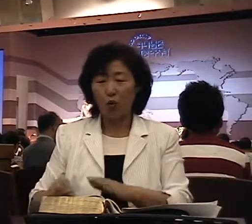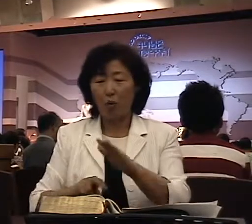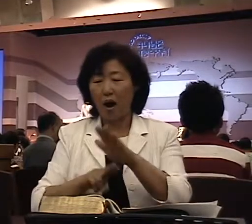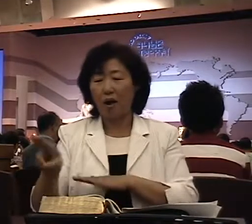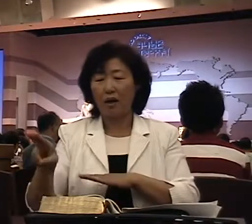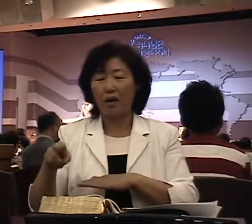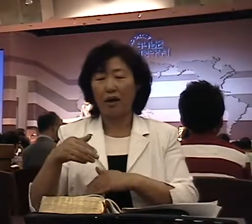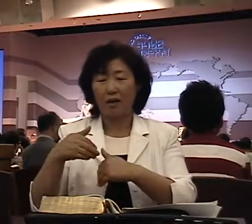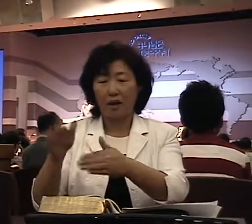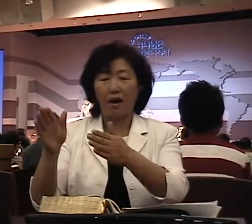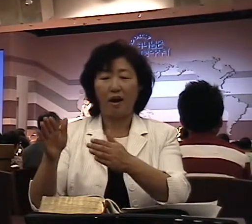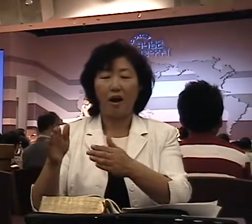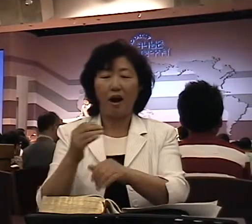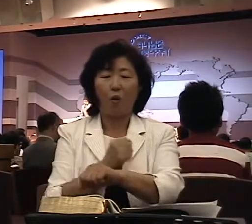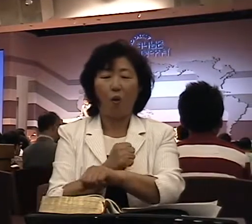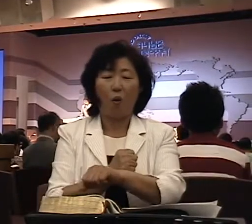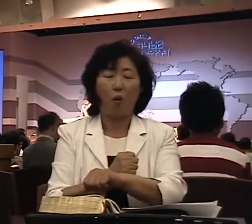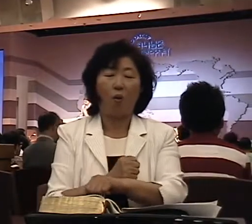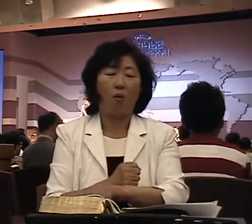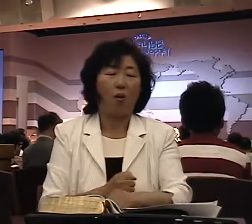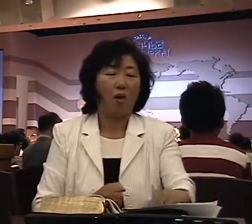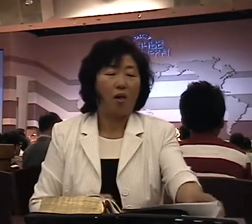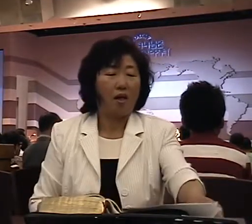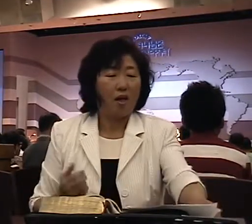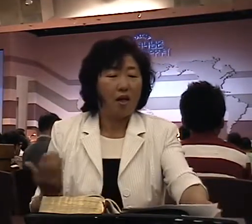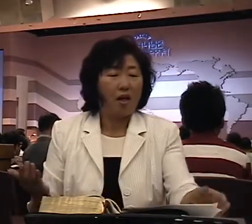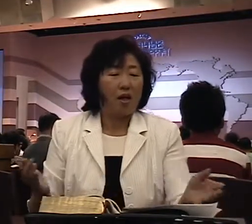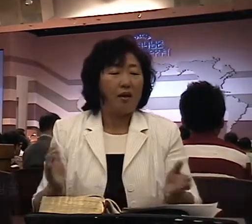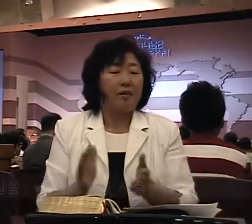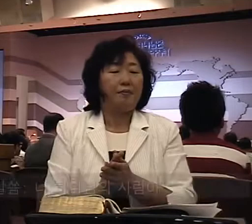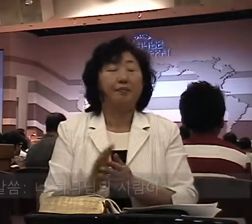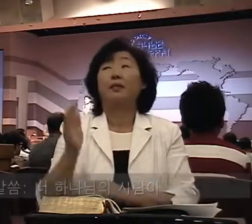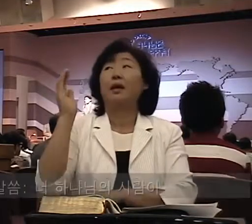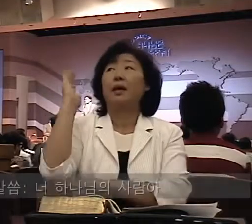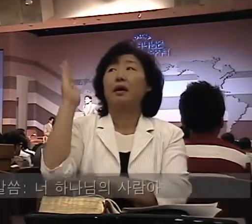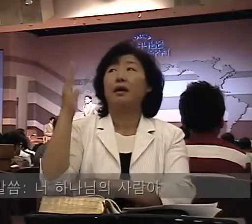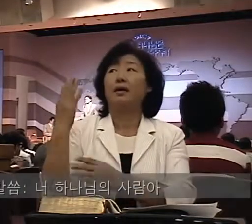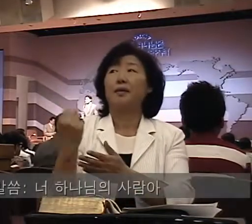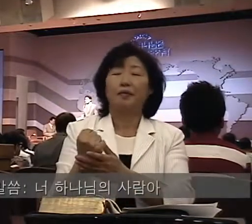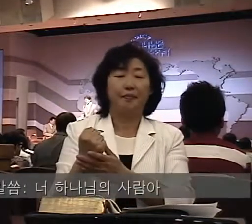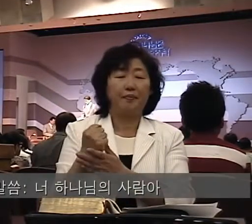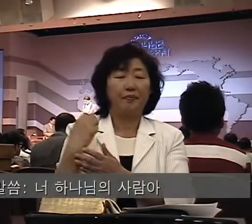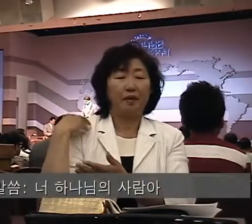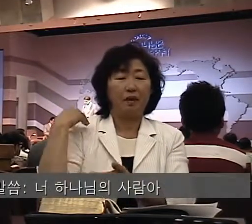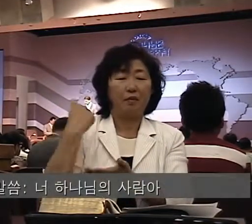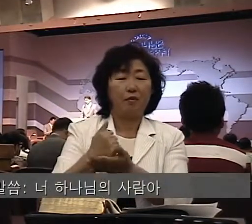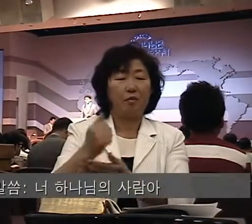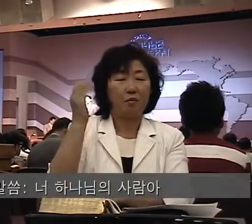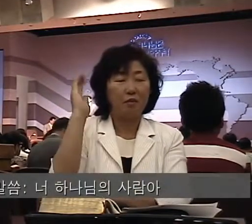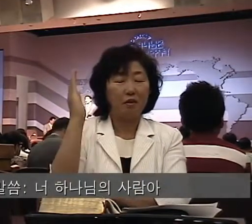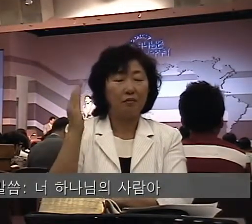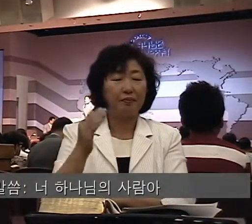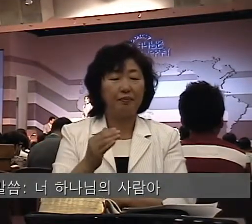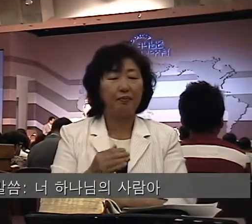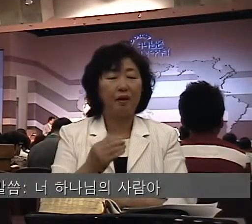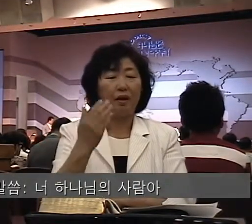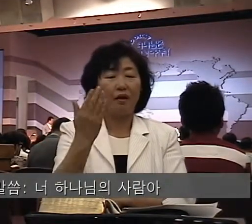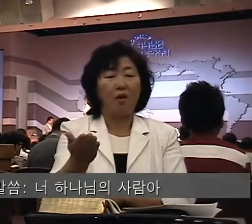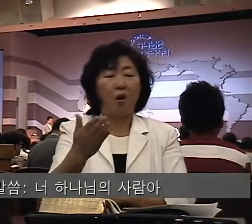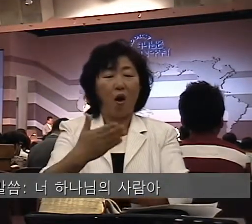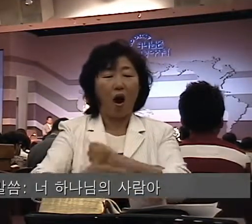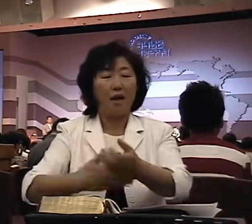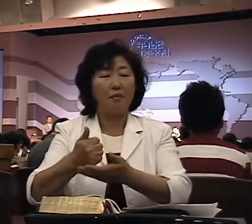버려두고 도망하여 나갔느니라 하고. 아멘. 이 말씀을 가지고 김수 목사님 나오셔서 너